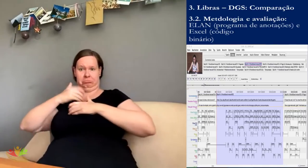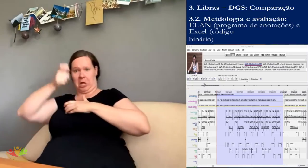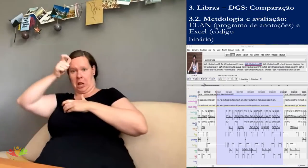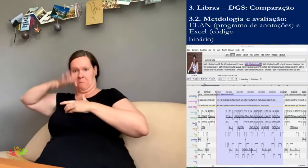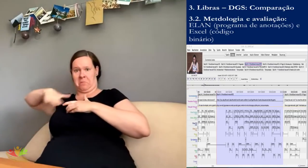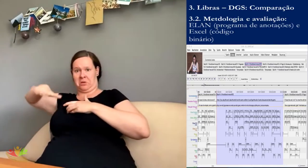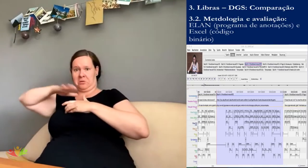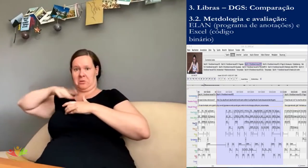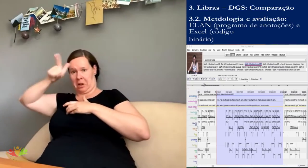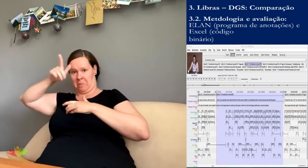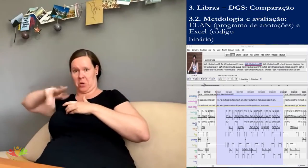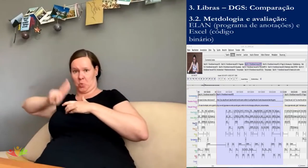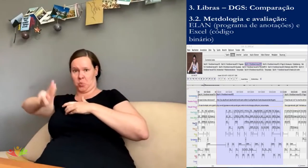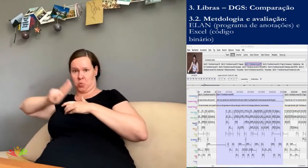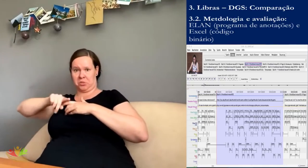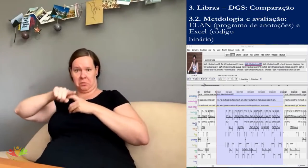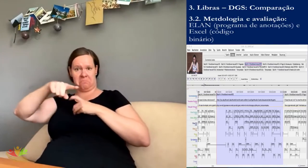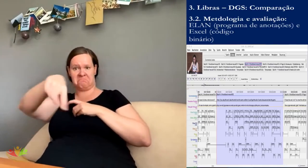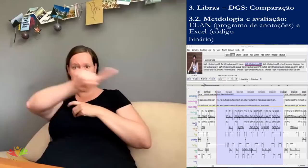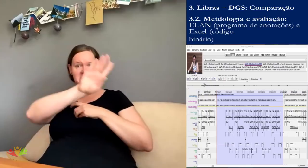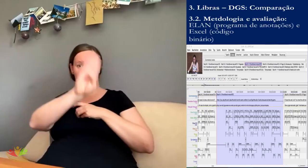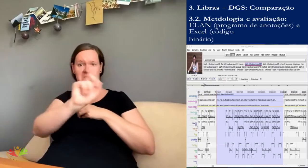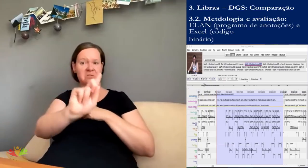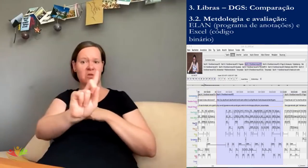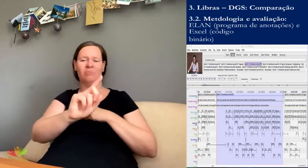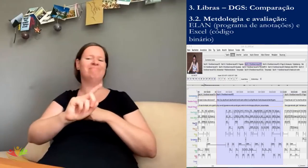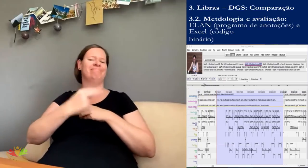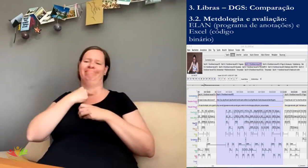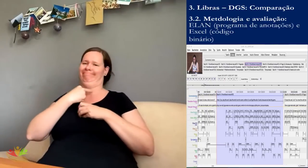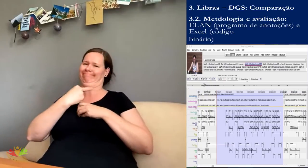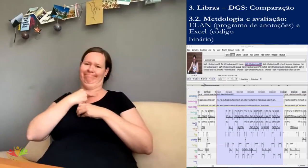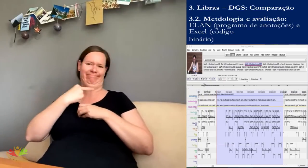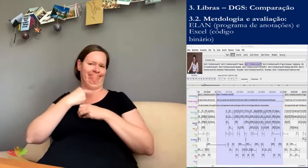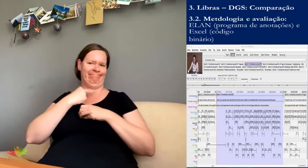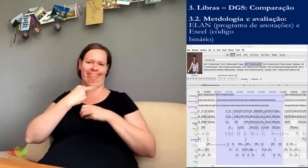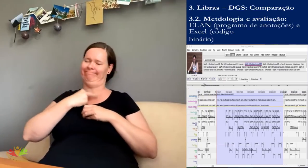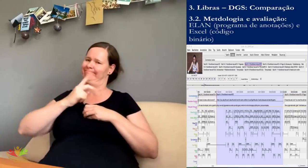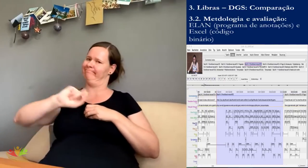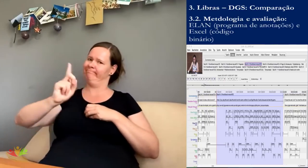Então, as filmagens eram feitas